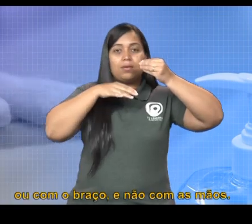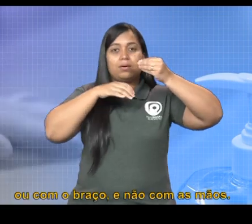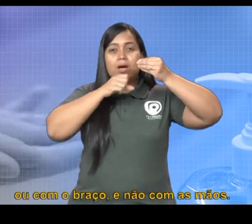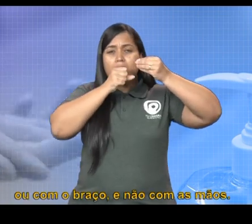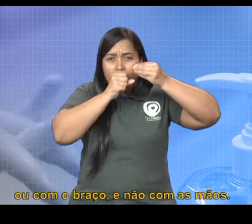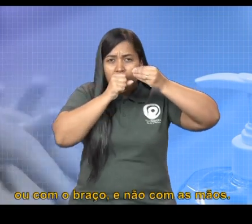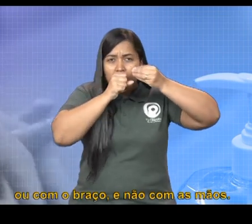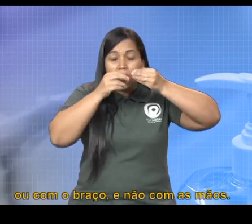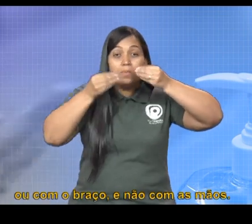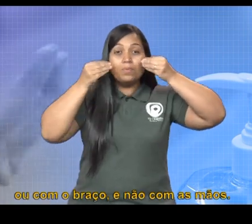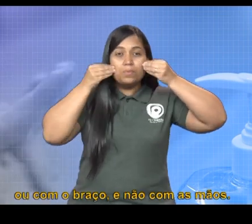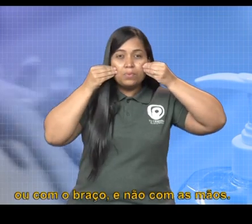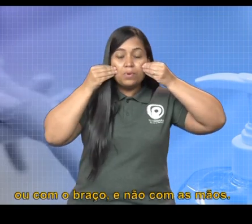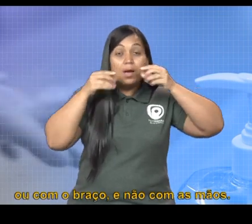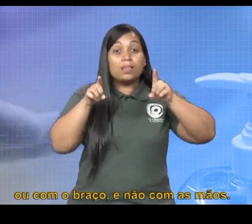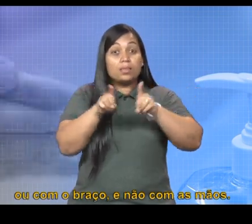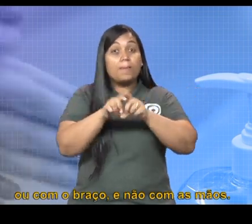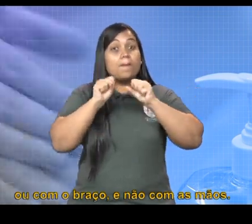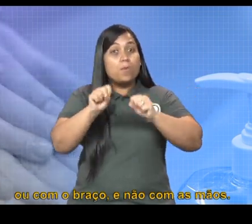o braço e não com as mãos.